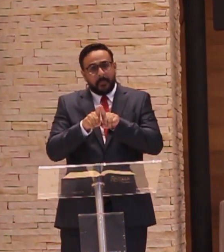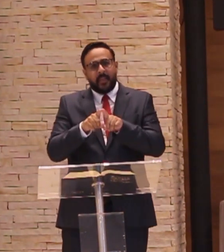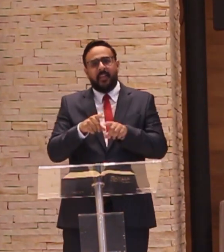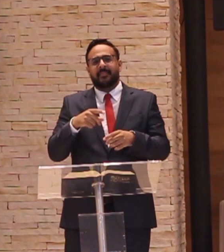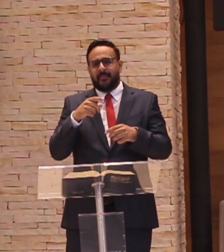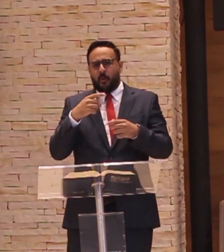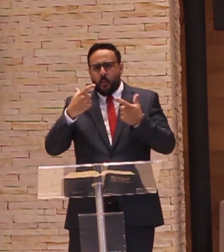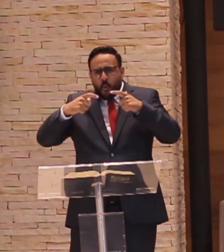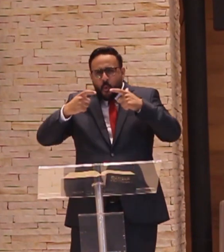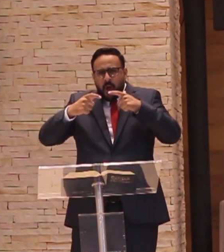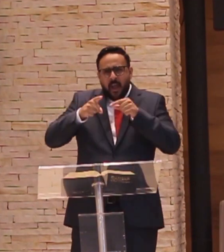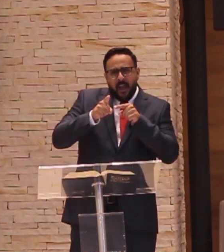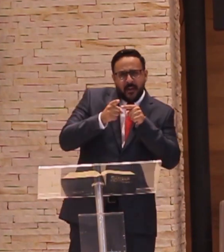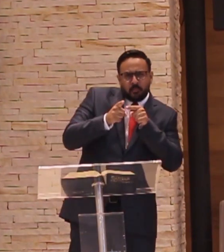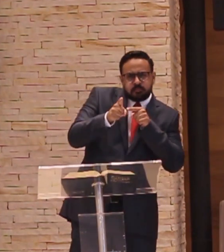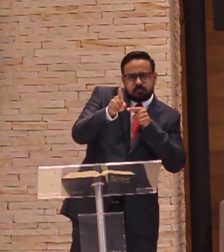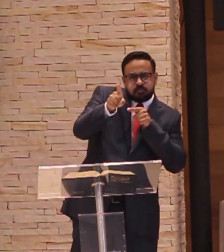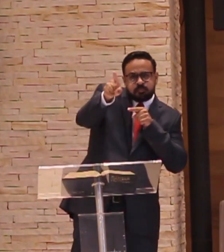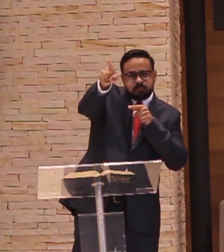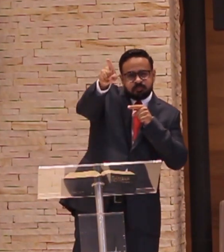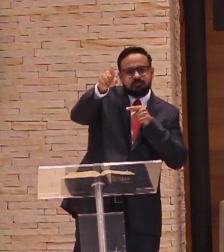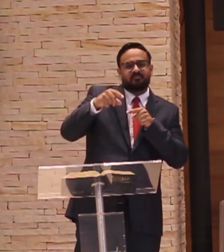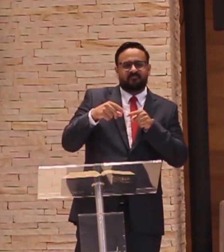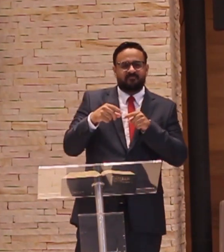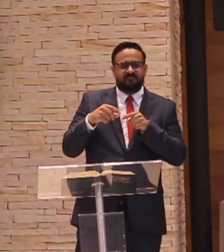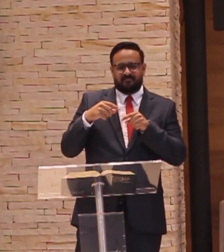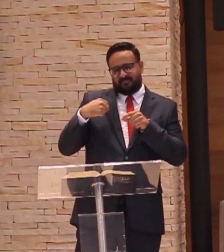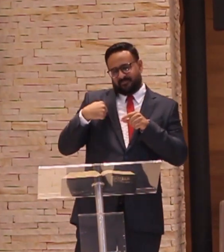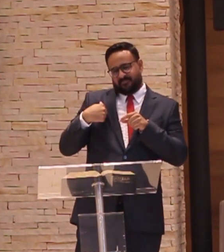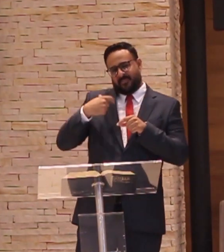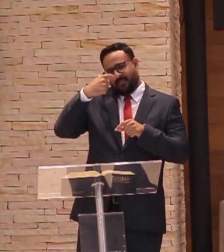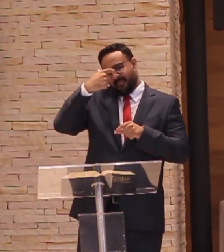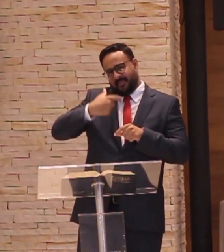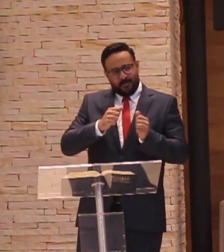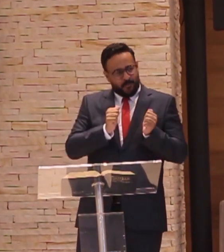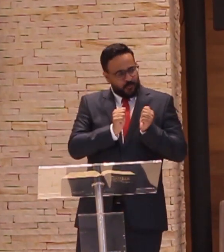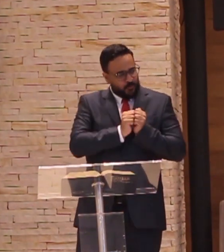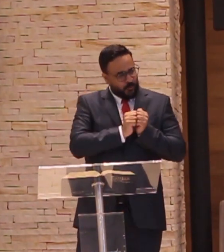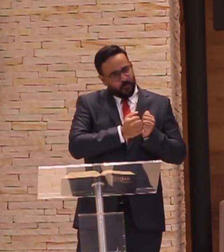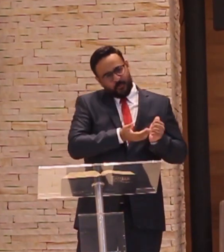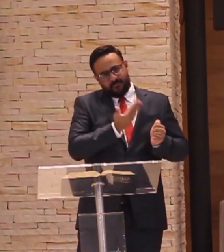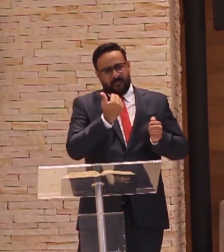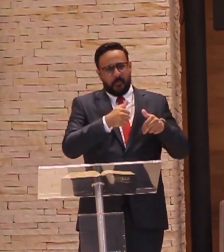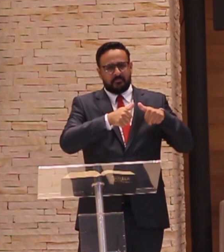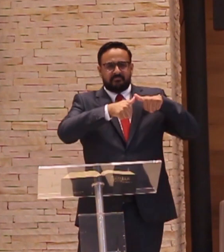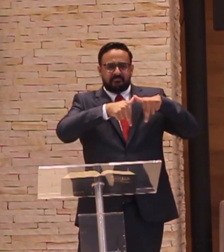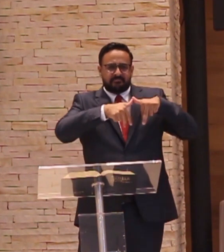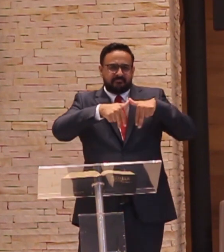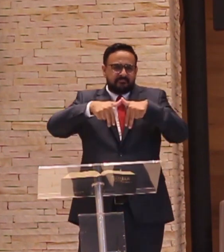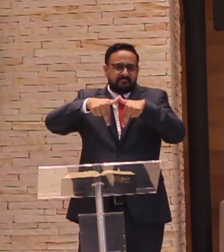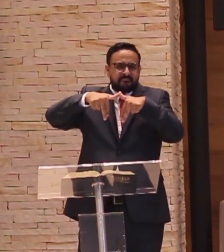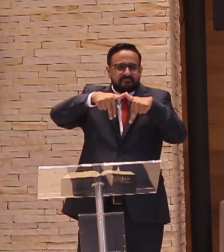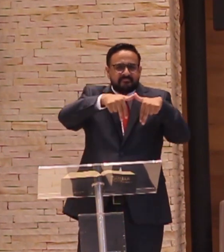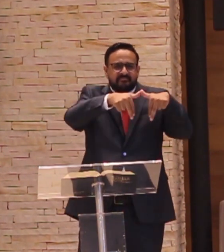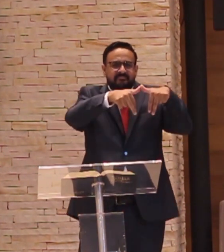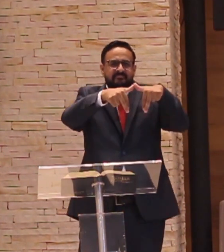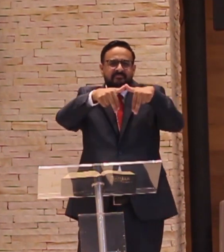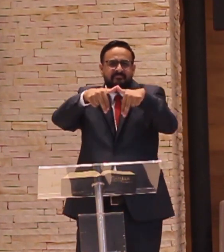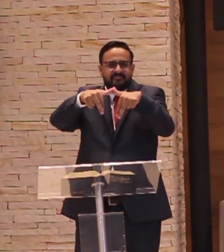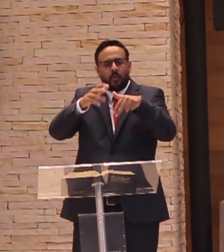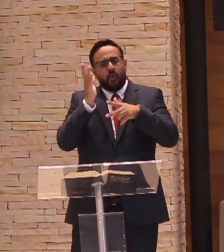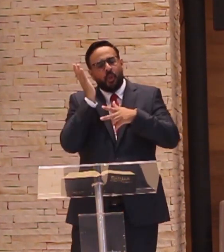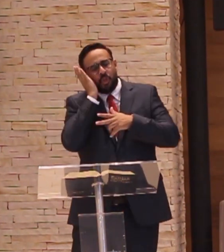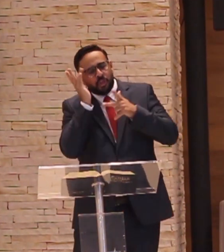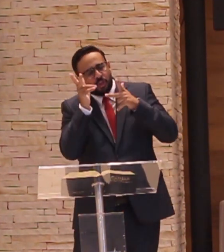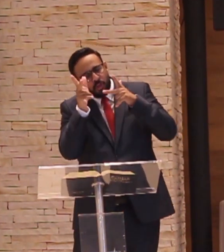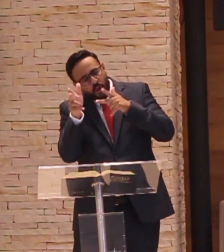de suportar, pois era um sentimento aonde ele tinha que escolher entre obedecer a Deus ou se agarrar no seu